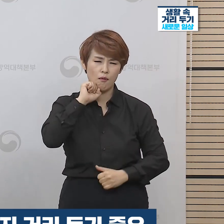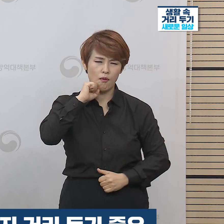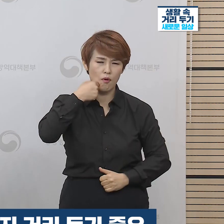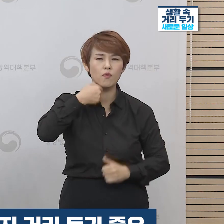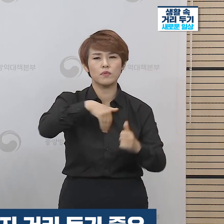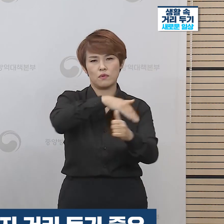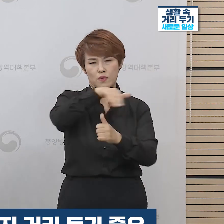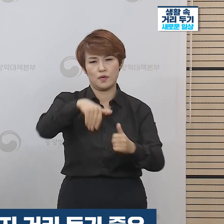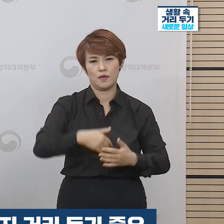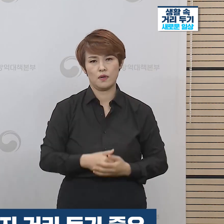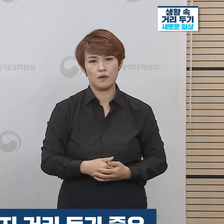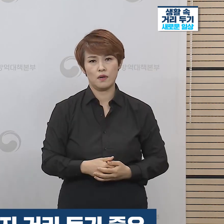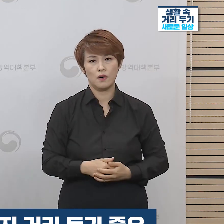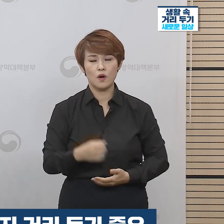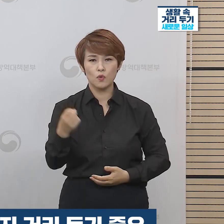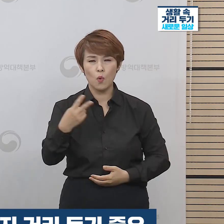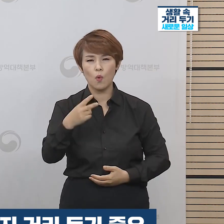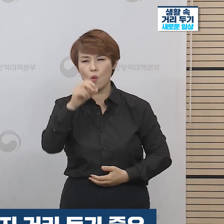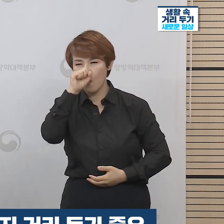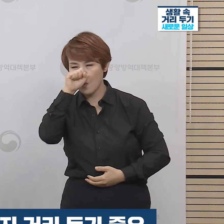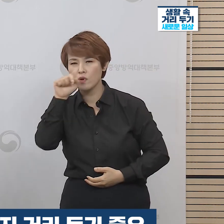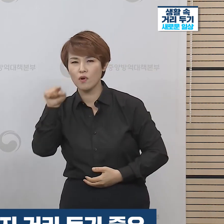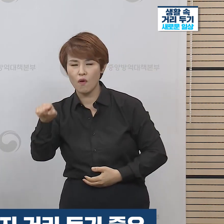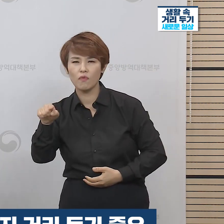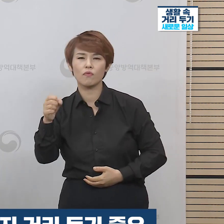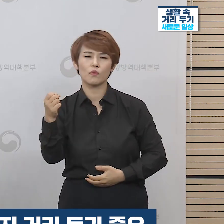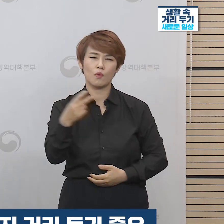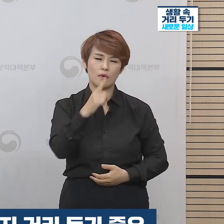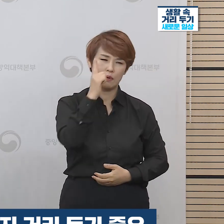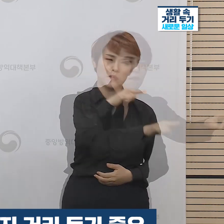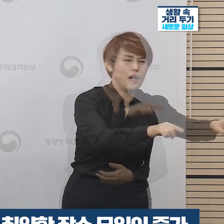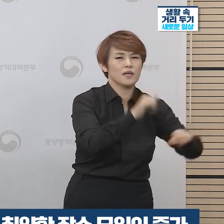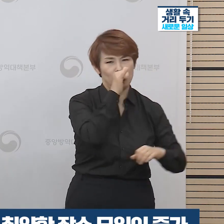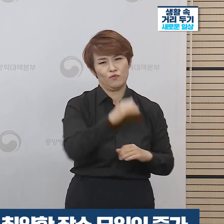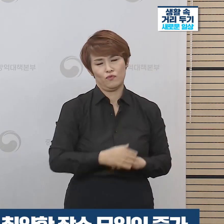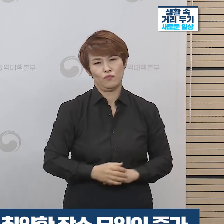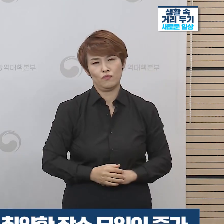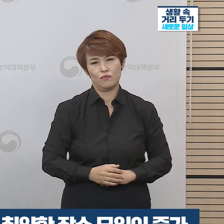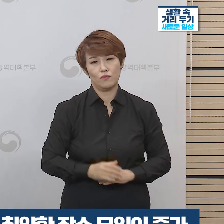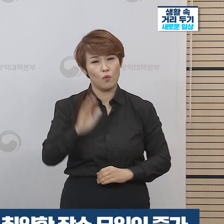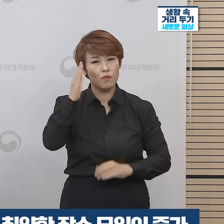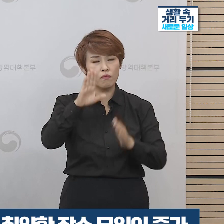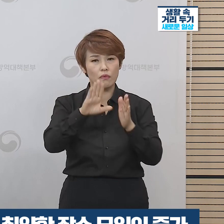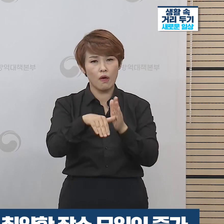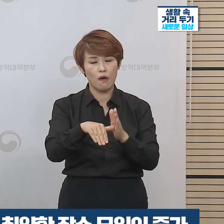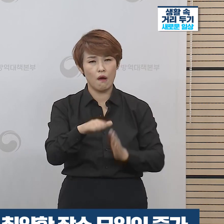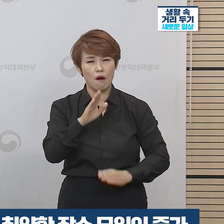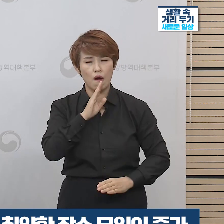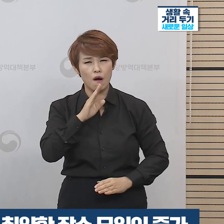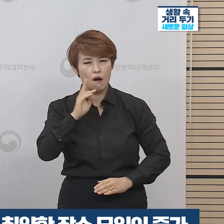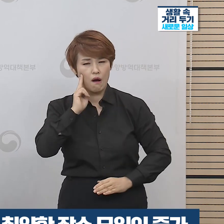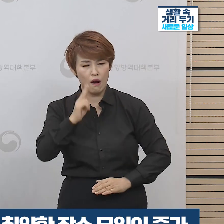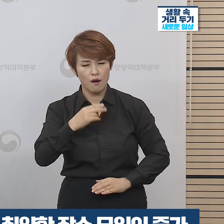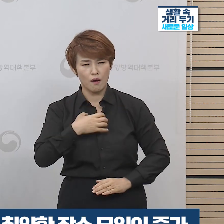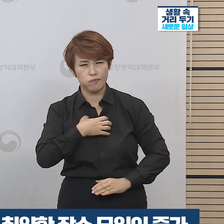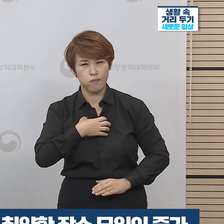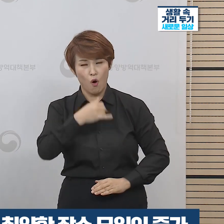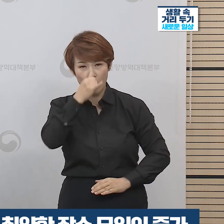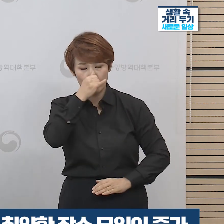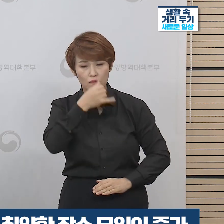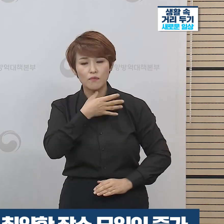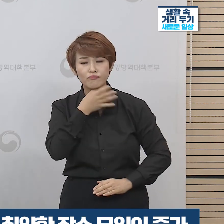동시에 긍정적인 면 그리고 부정적인 면이 교차되고 있습니다 최근 위 중도가 높다고 알려진